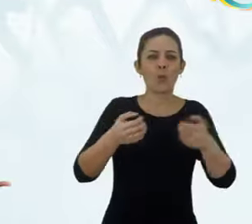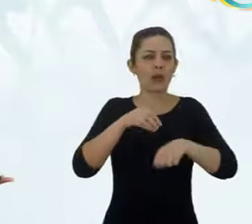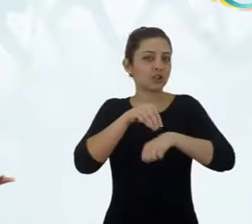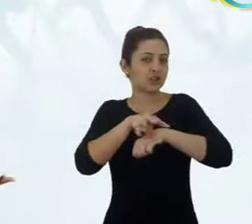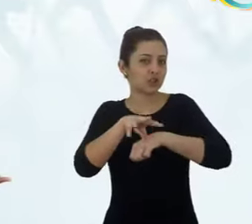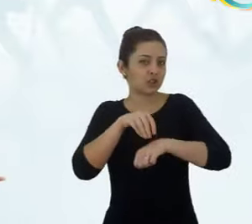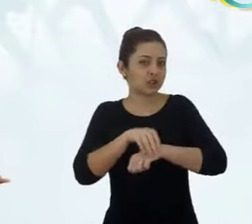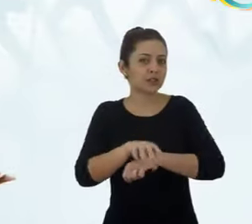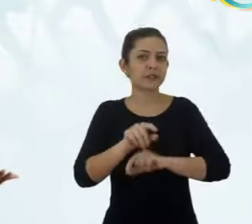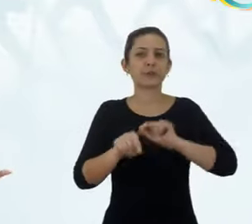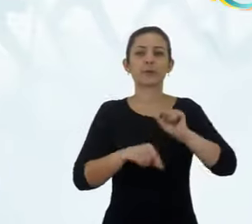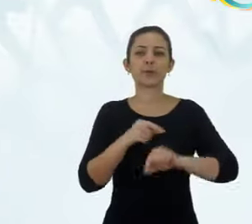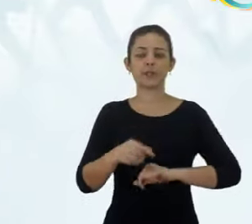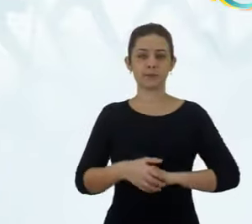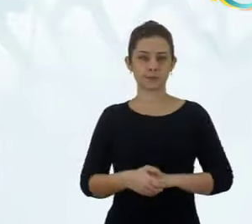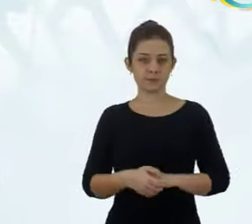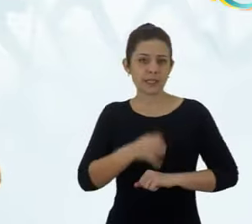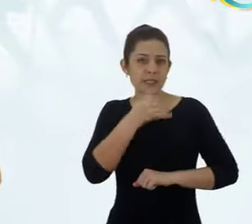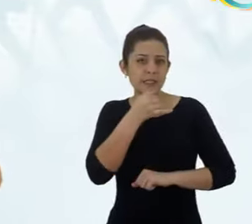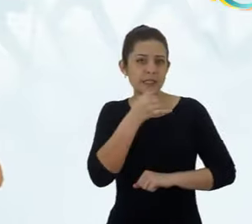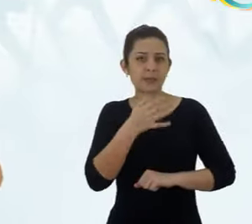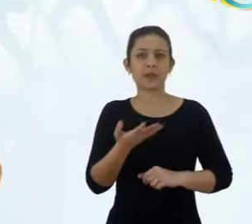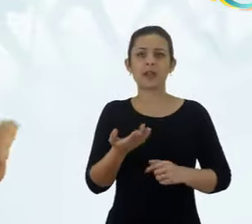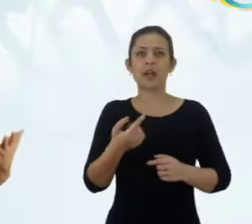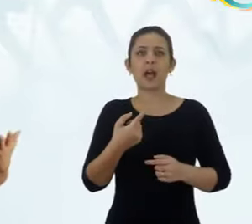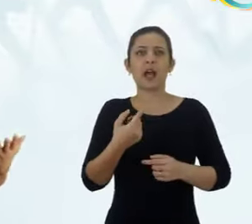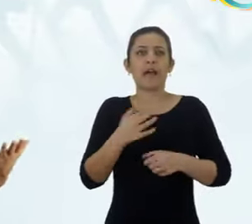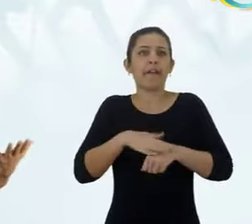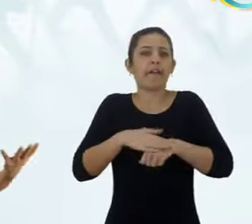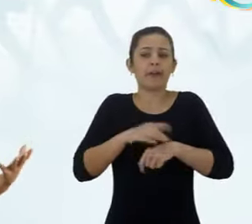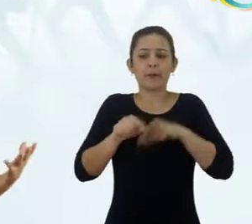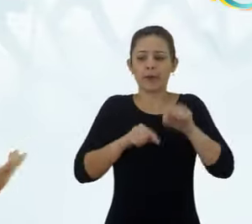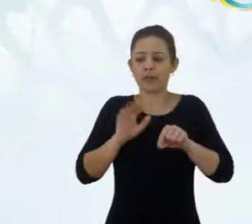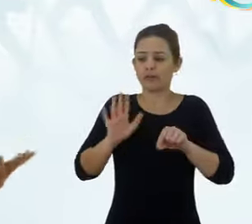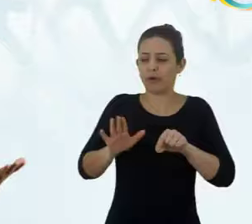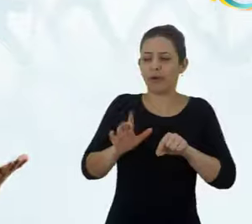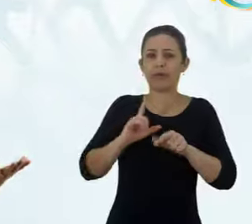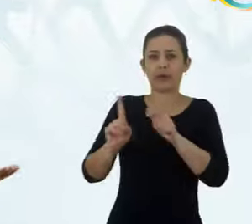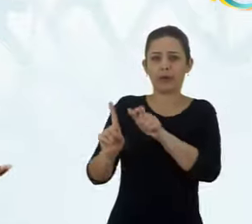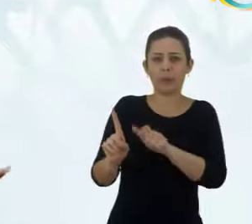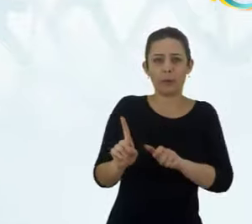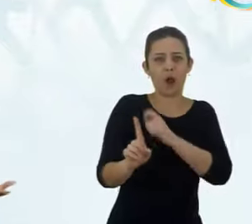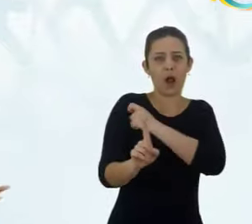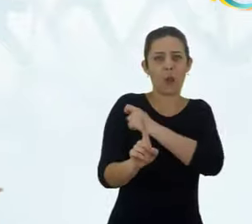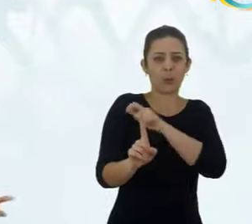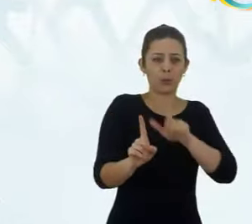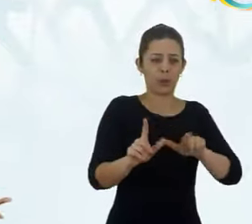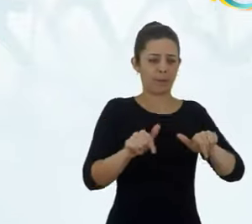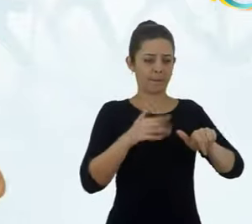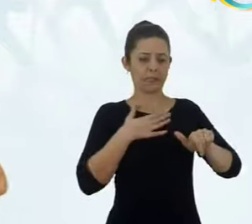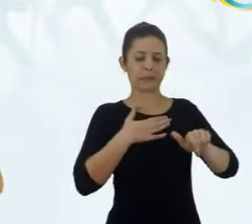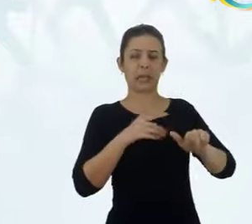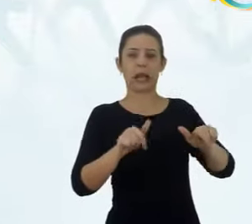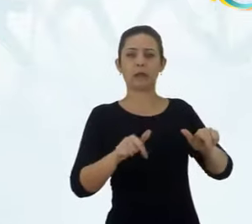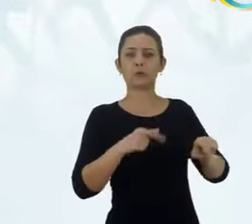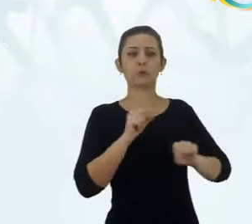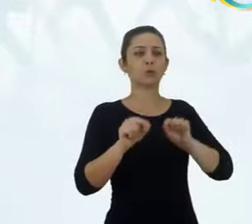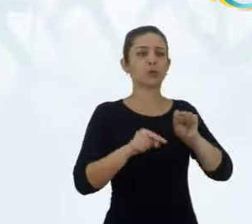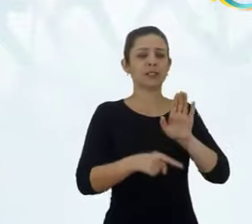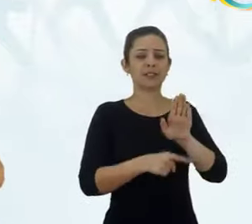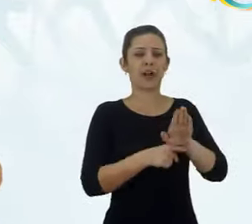dicas que eu posso dar para vocês, o que eu posso fazer se eu já tenho um aluno lá dentro da sala de aula e o